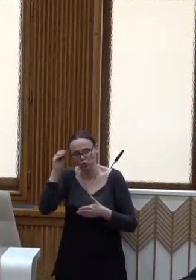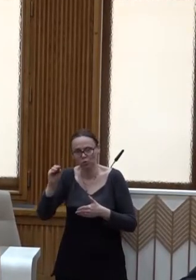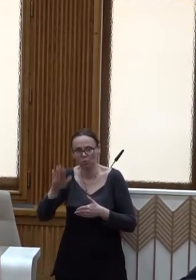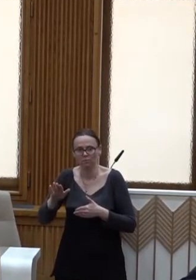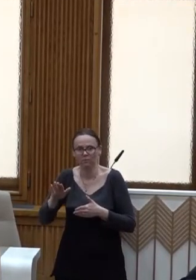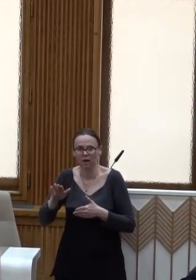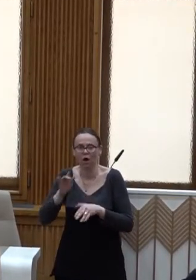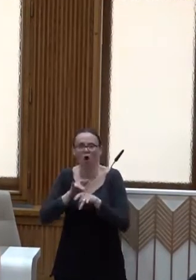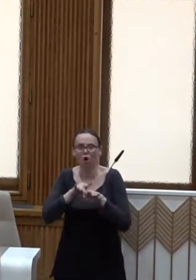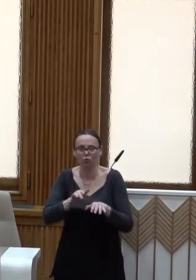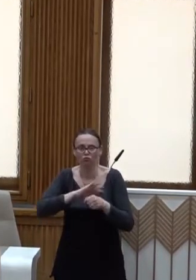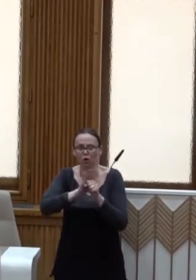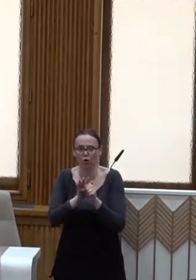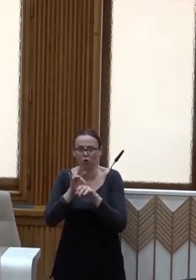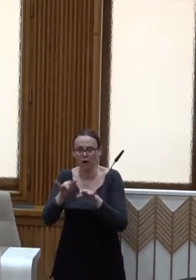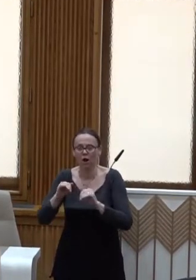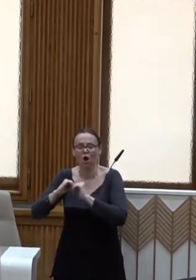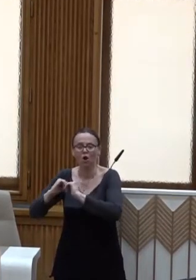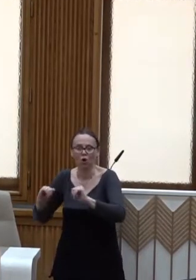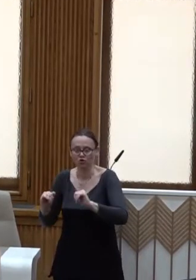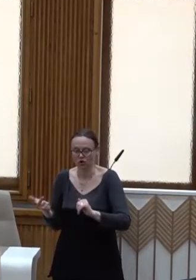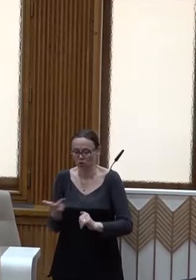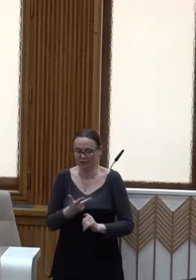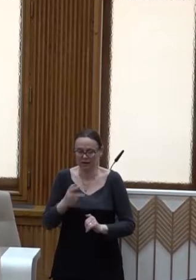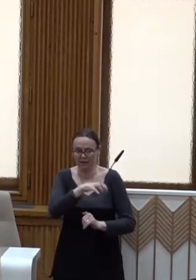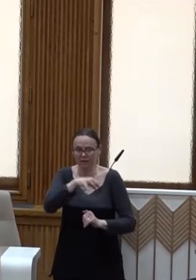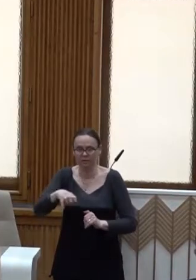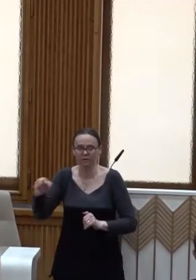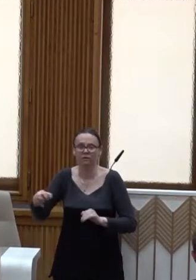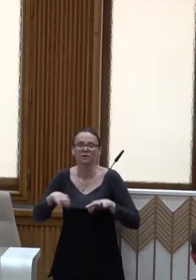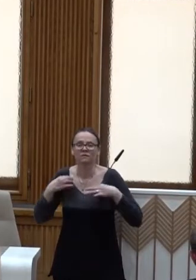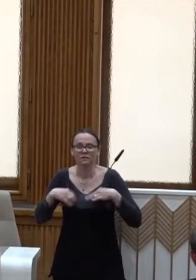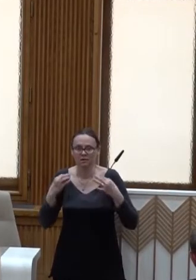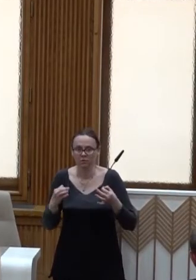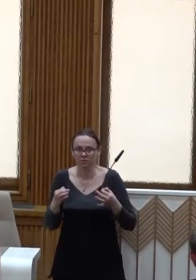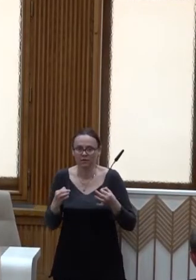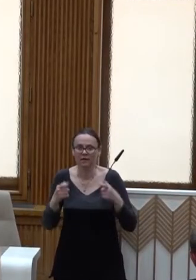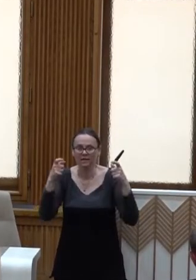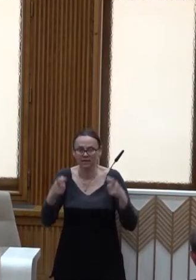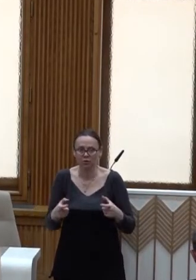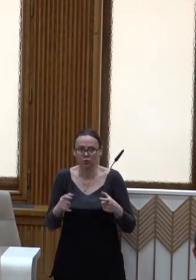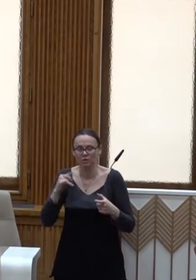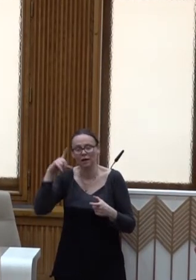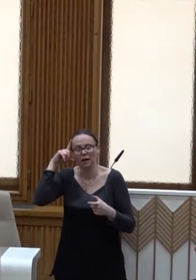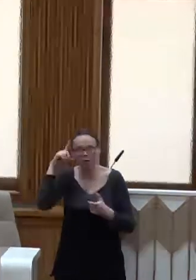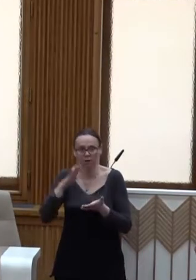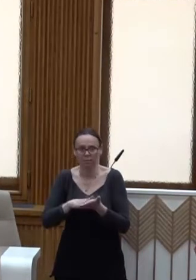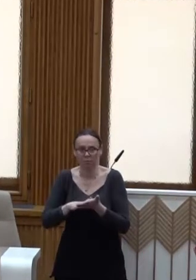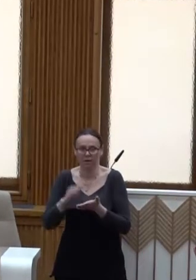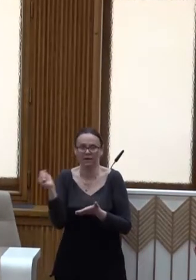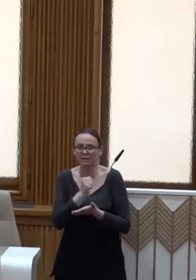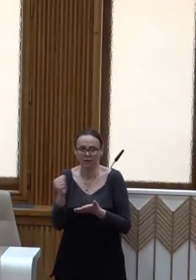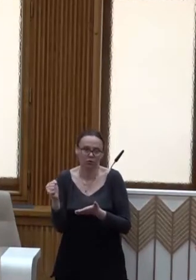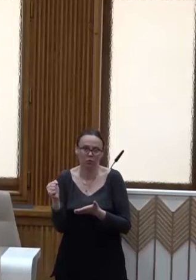s koronavirusom. Ločenost teh treh segmentov v zdravstvenih institucijah je ključnega pomena za to,